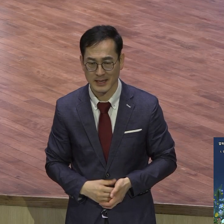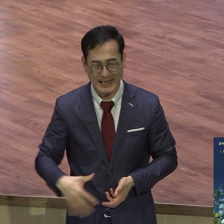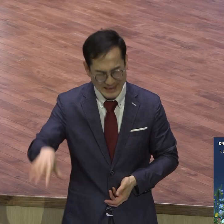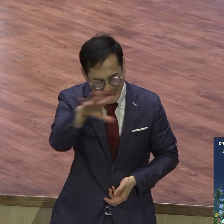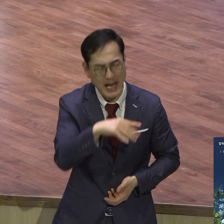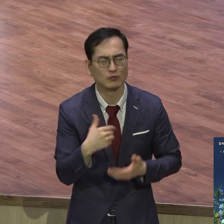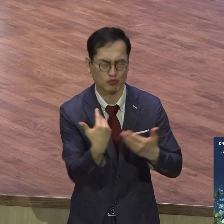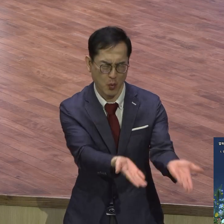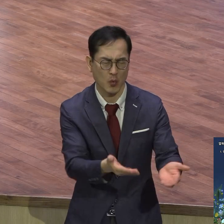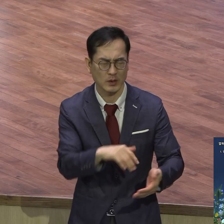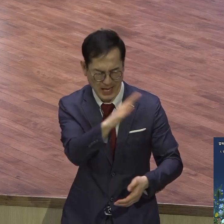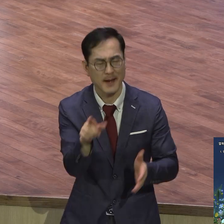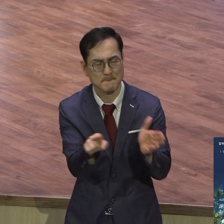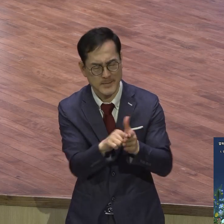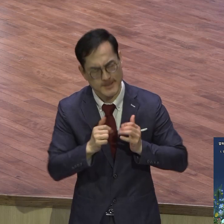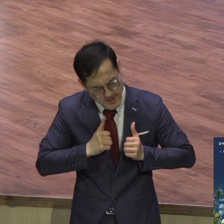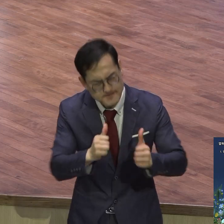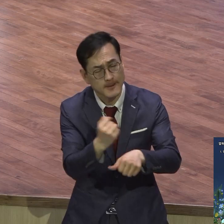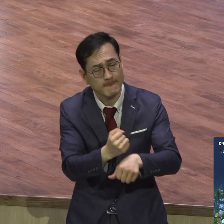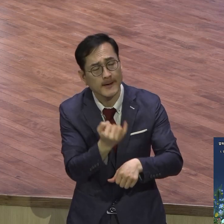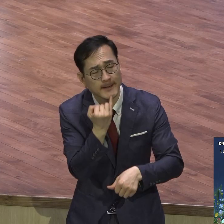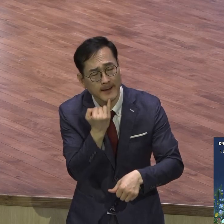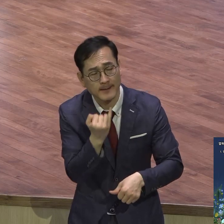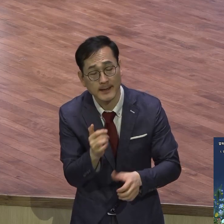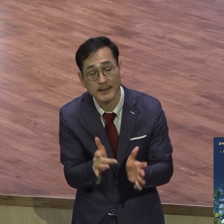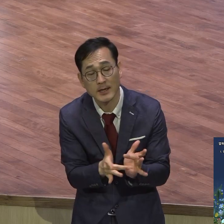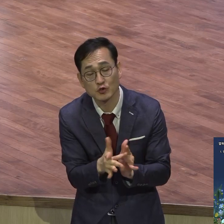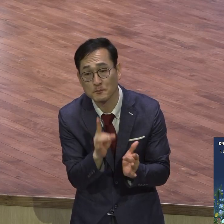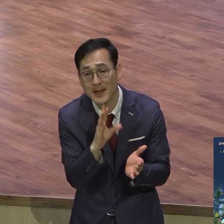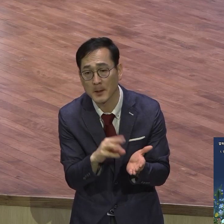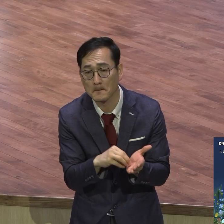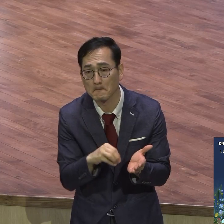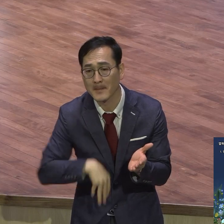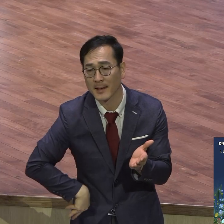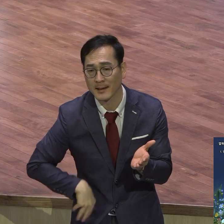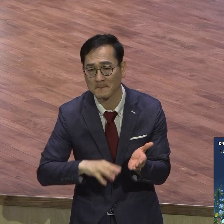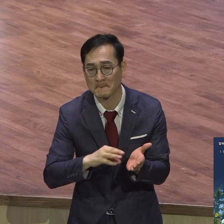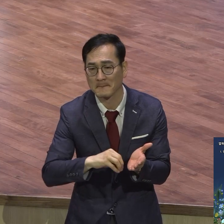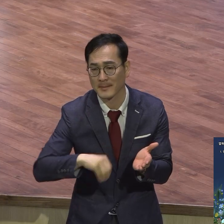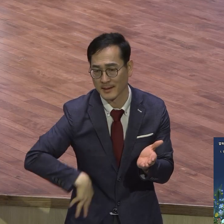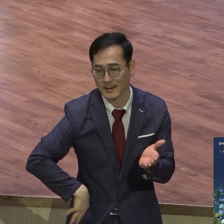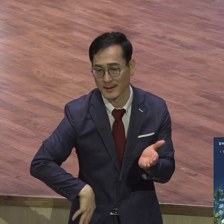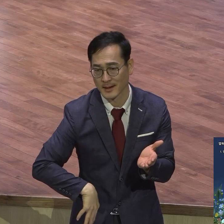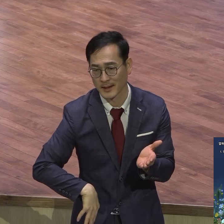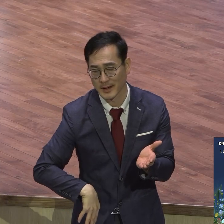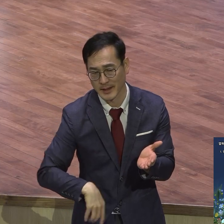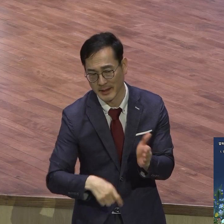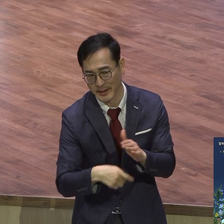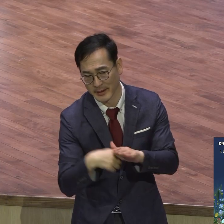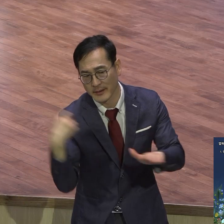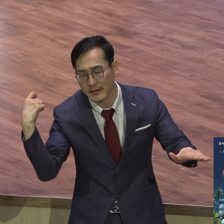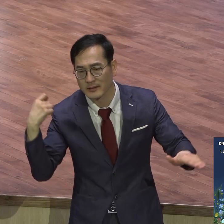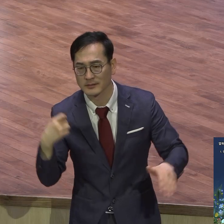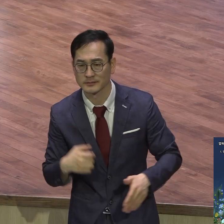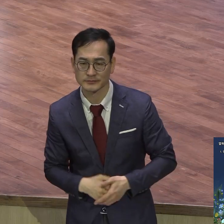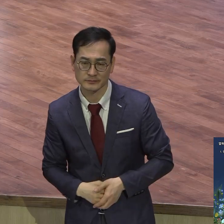유일성을 놓치게 만들었다. 그래서 우리는 뭐라고 말합니까 오직 그리스도 아멘